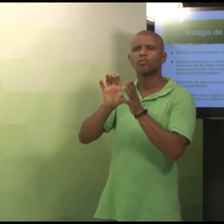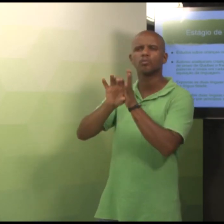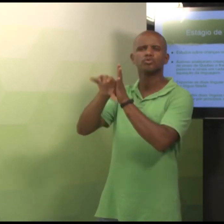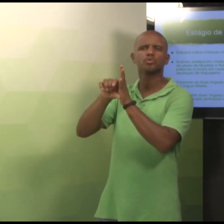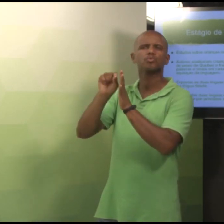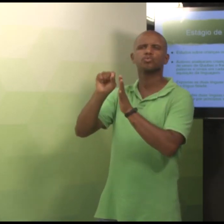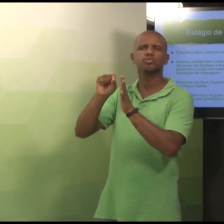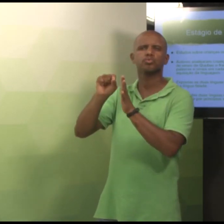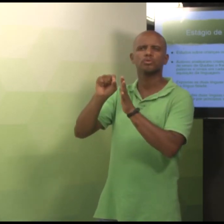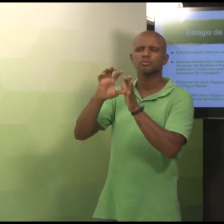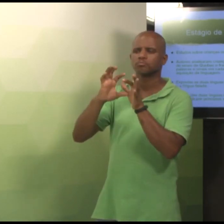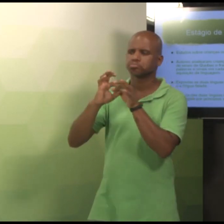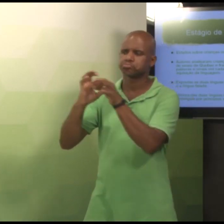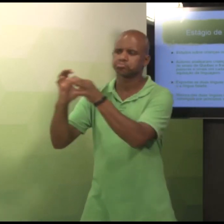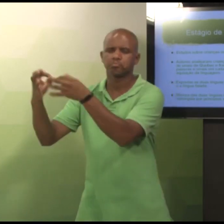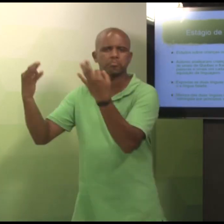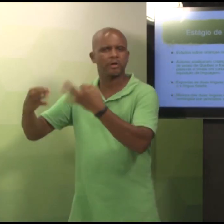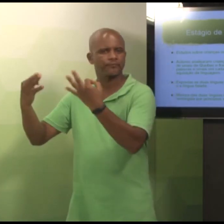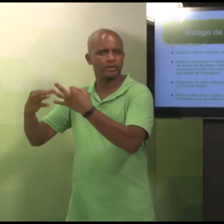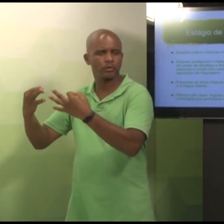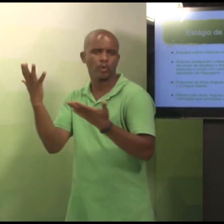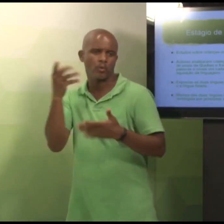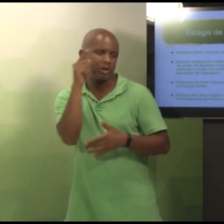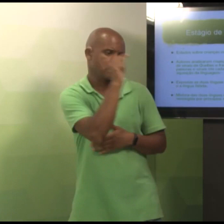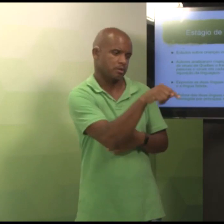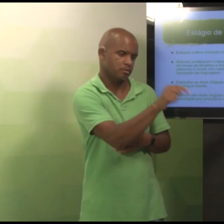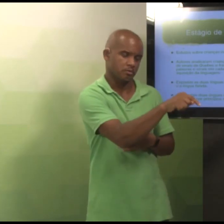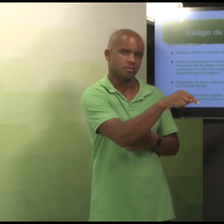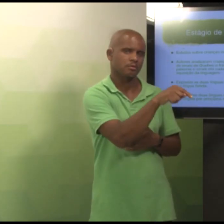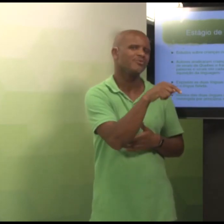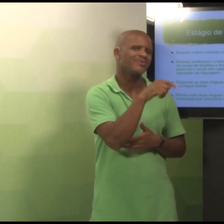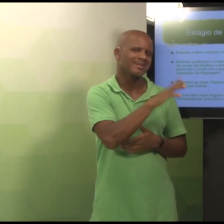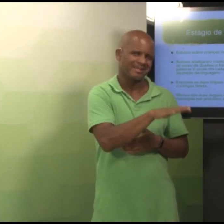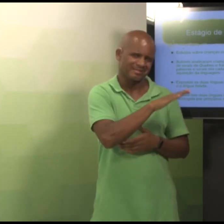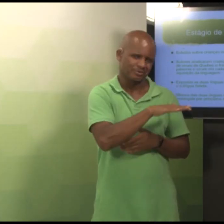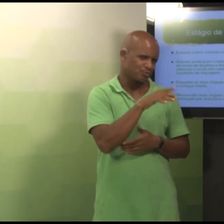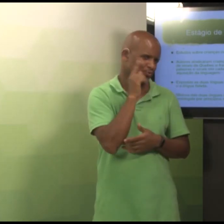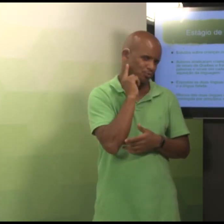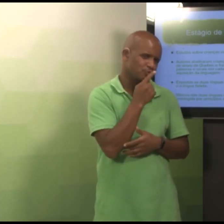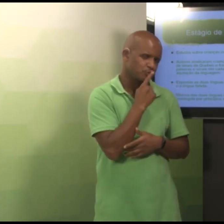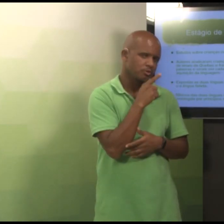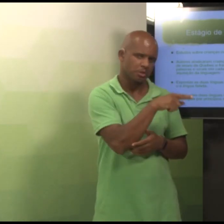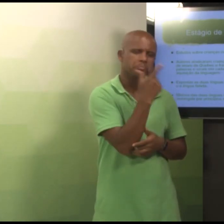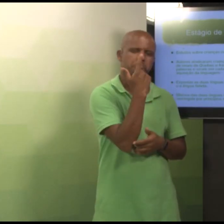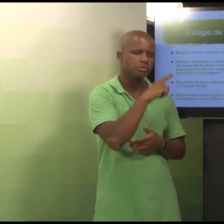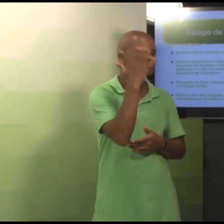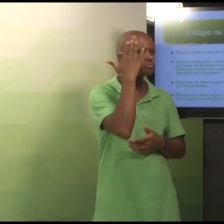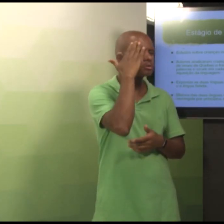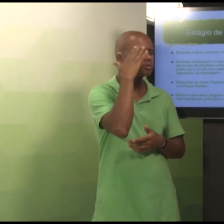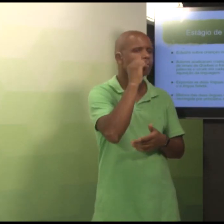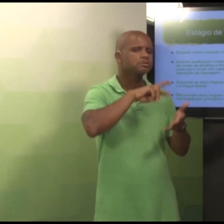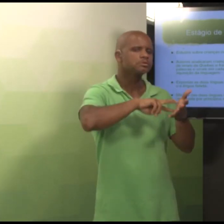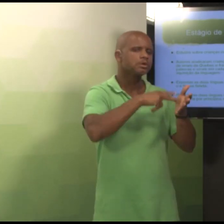Quando os pais são ouvintes, o significado é bem claro, o conceito é claro pelo